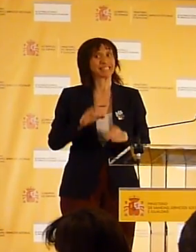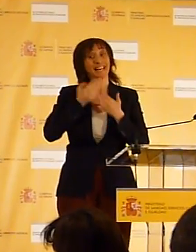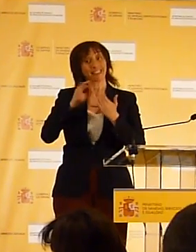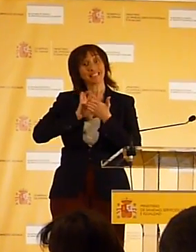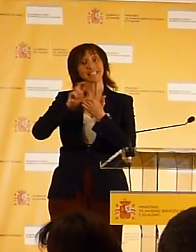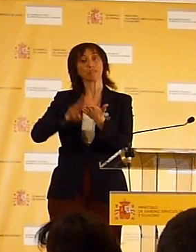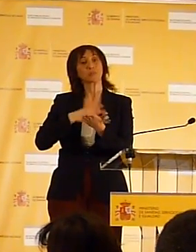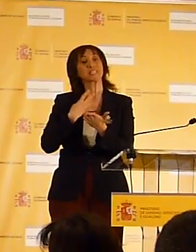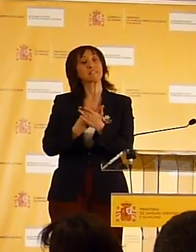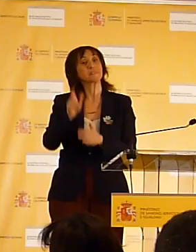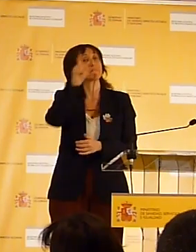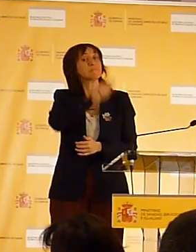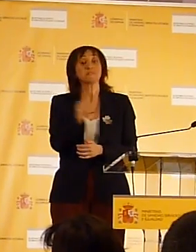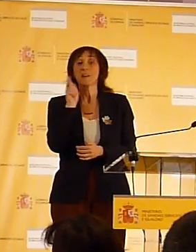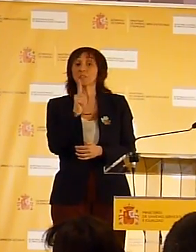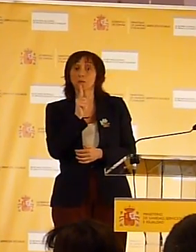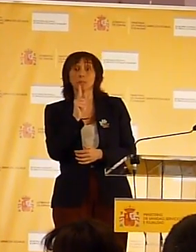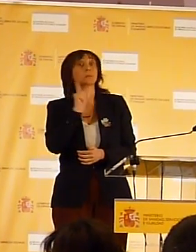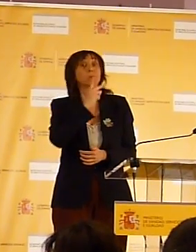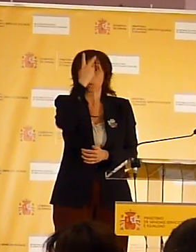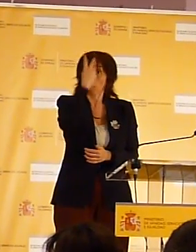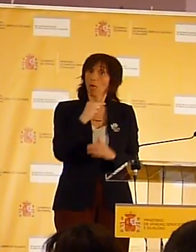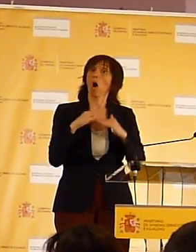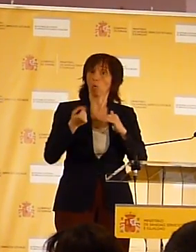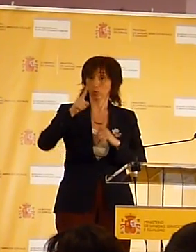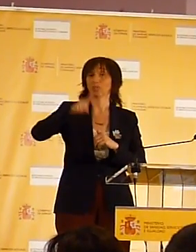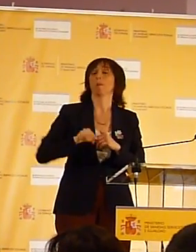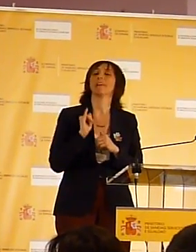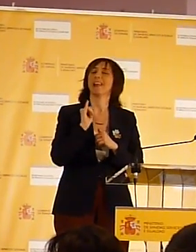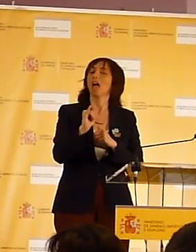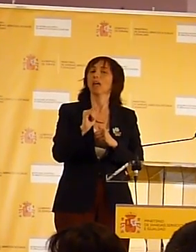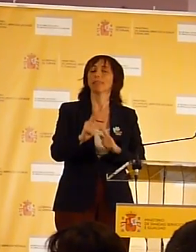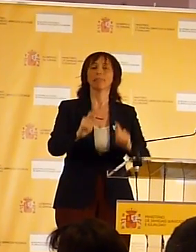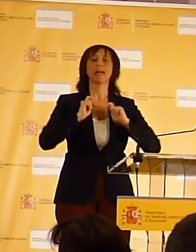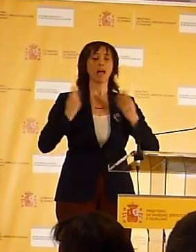cubrir. Gracias a este servicio, las personas sordas y las personas sordociegas...